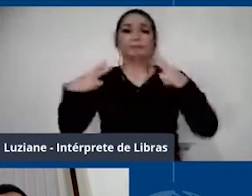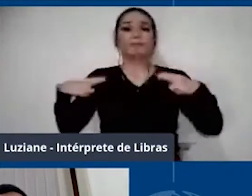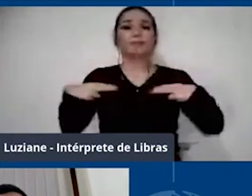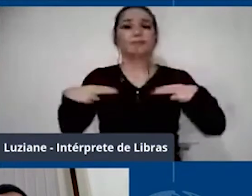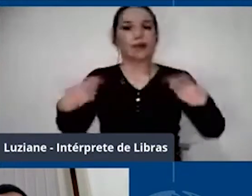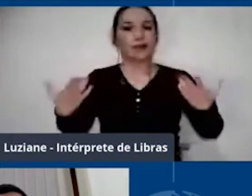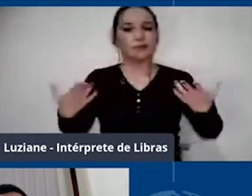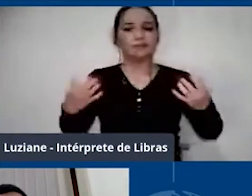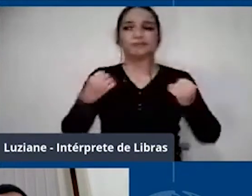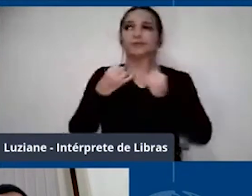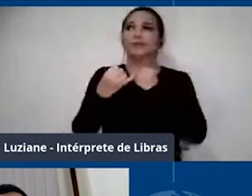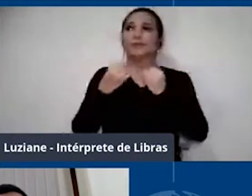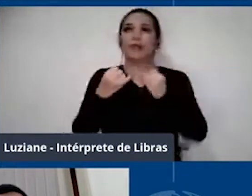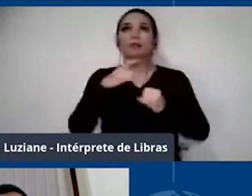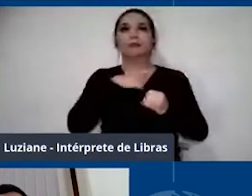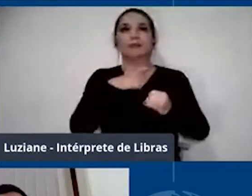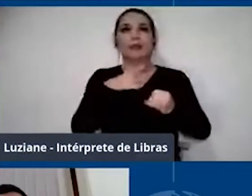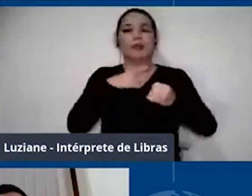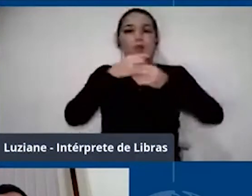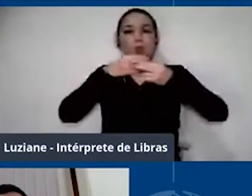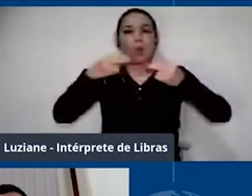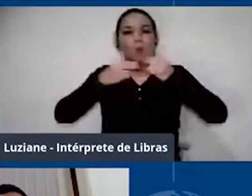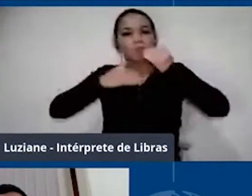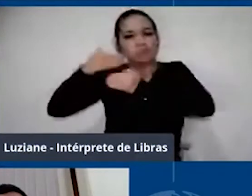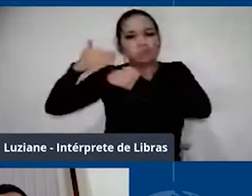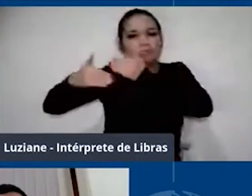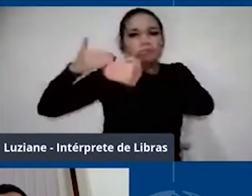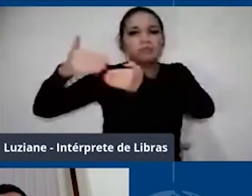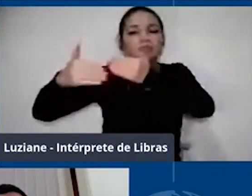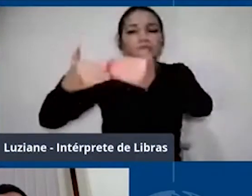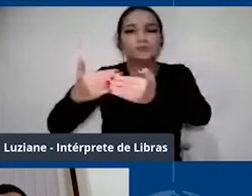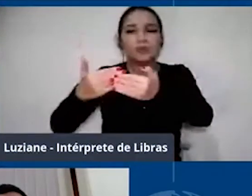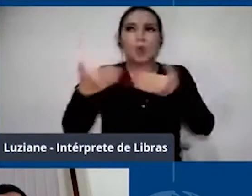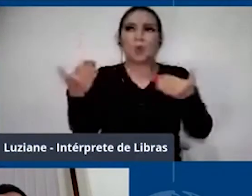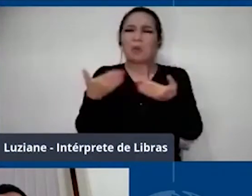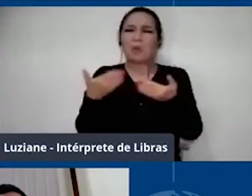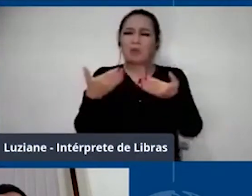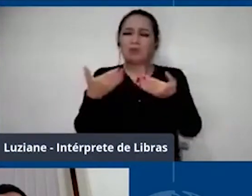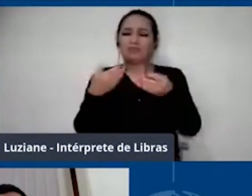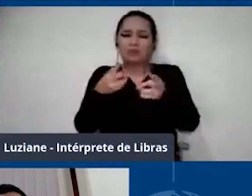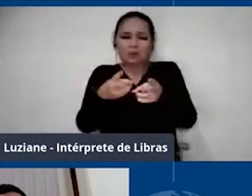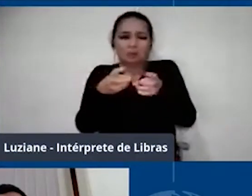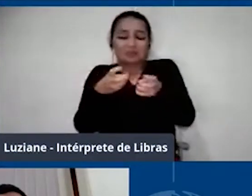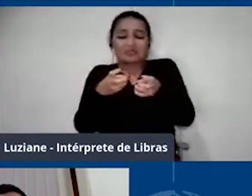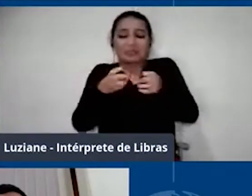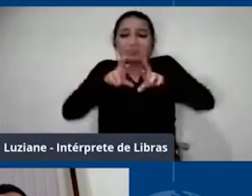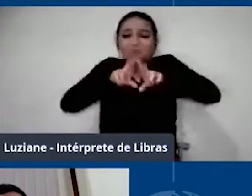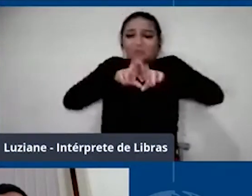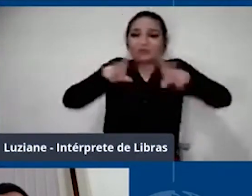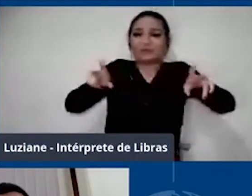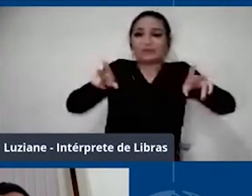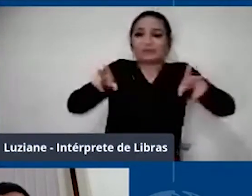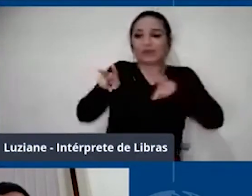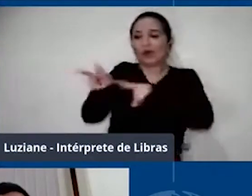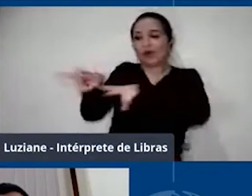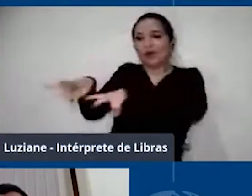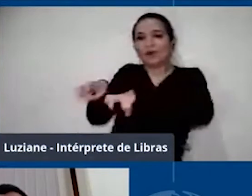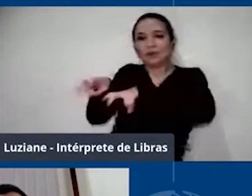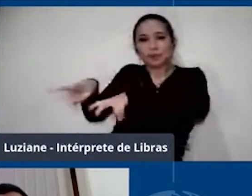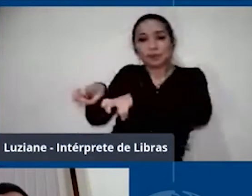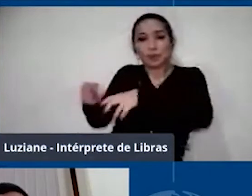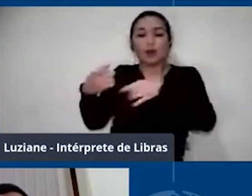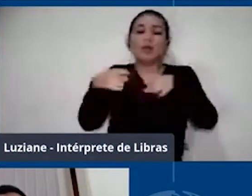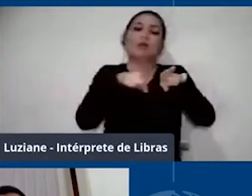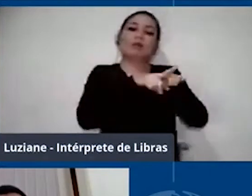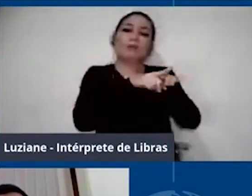cadeias produtivas. Hoje eu vejo uma divergência entre o agricultor e a agroindústria. Por quê? Porque